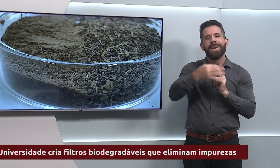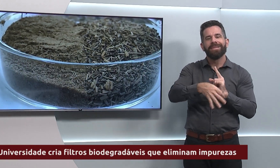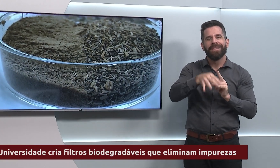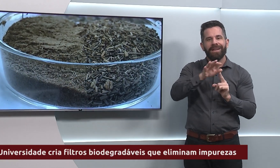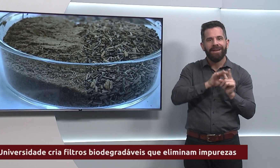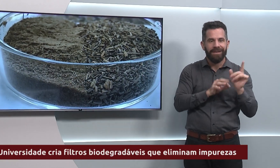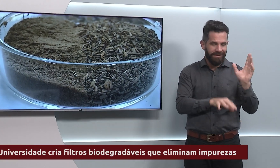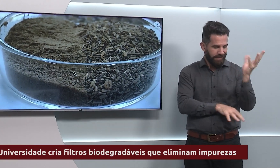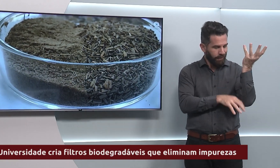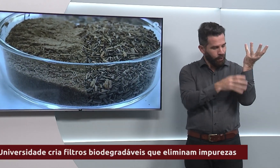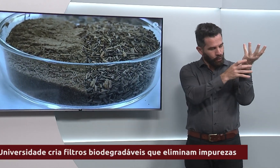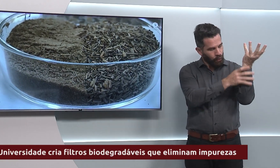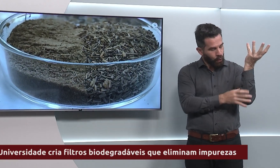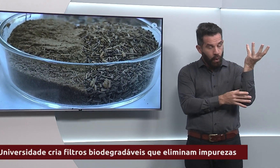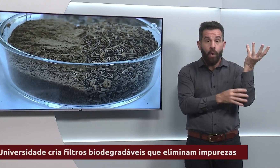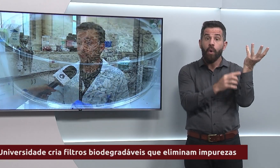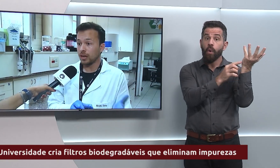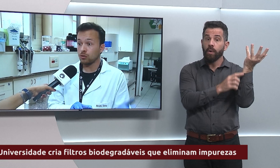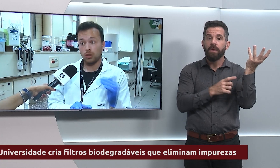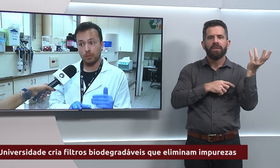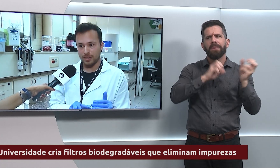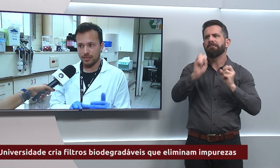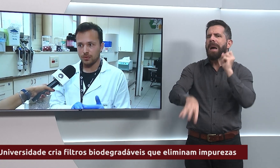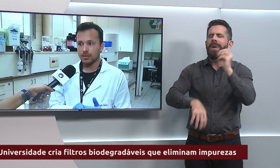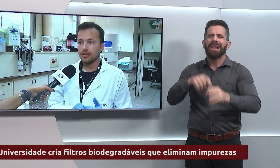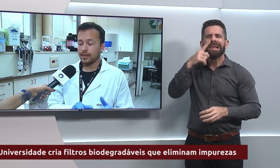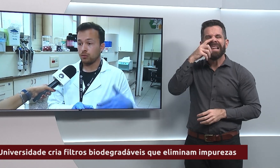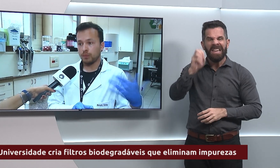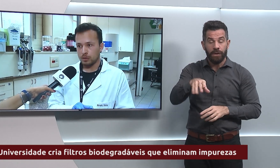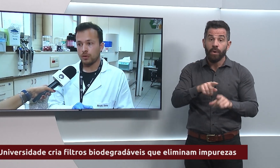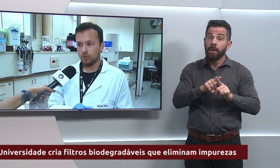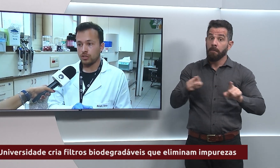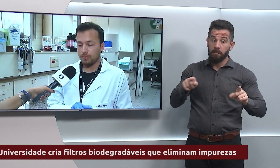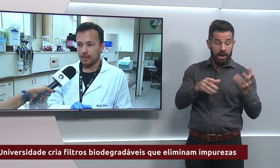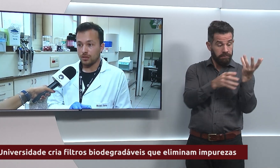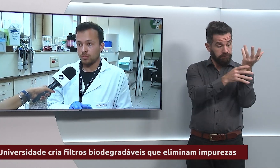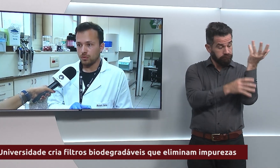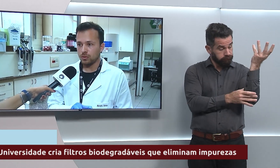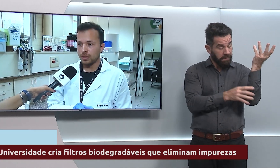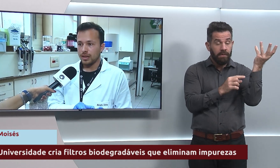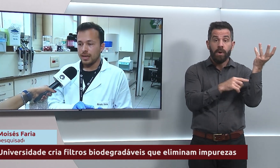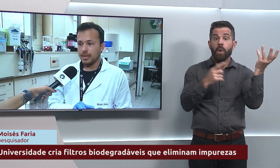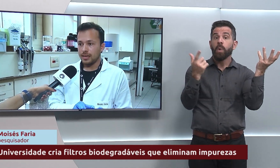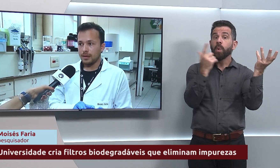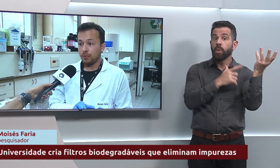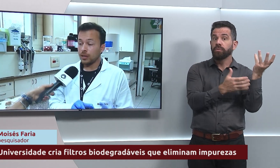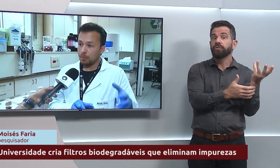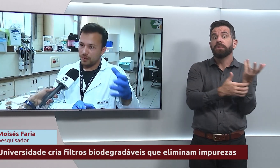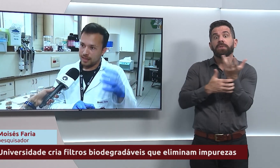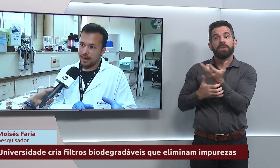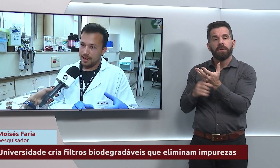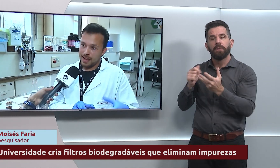São 21 milhões de toneladas por ano só no Brasil, que é um dos maiores produtores de banana do mundo. E por que não aproveitar esse resíduo que